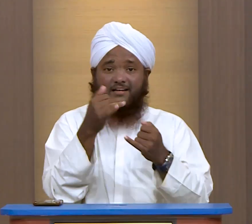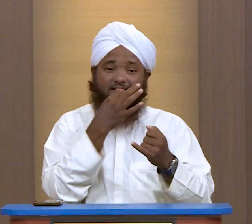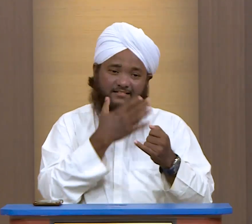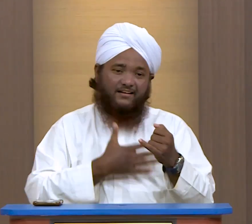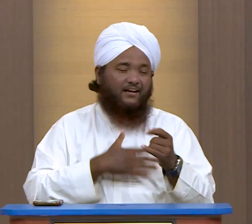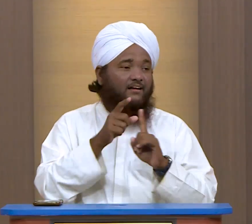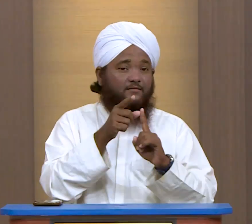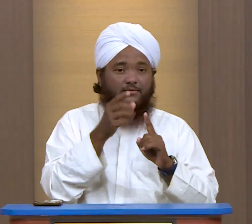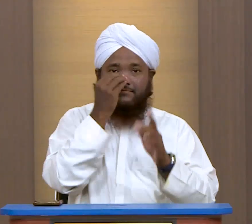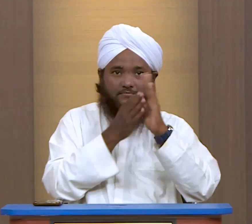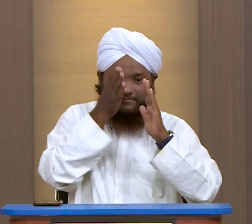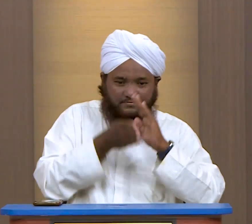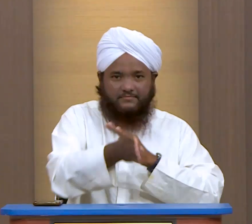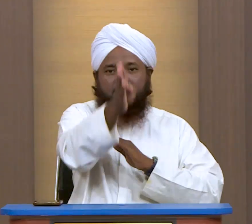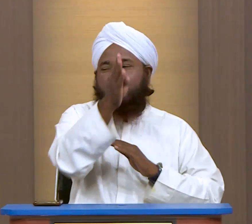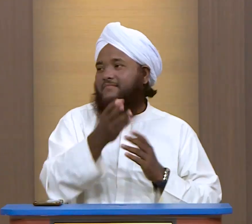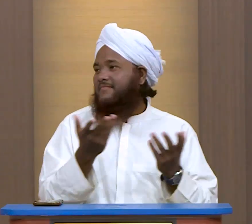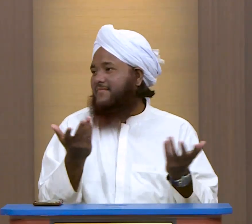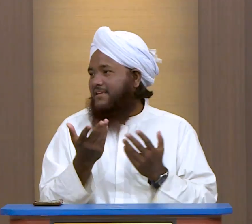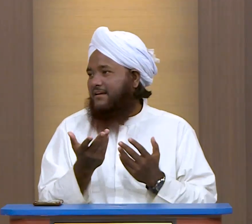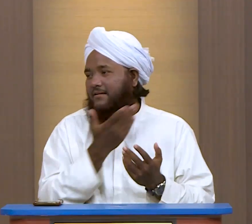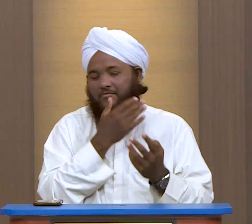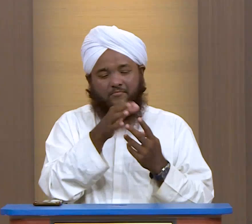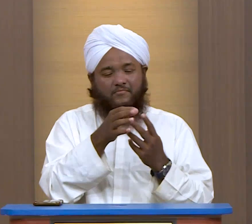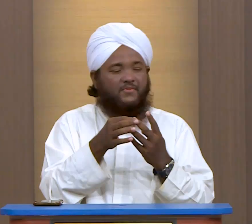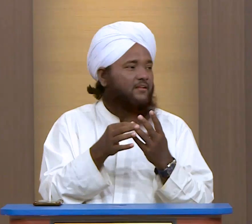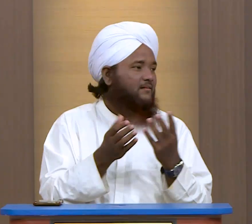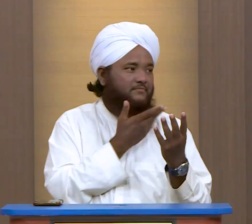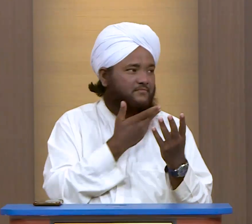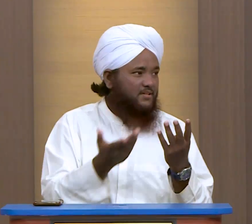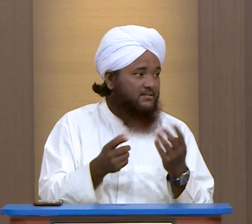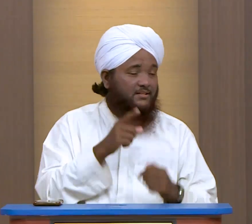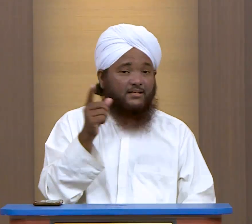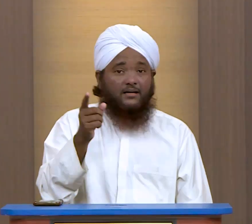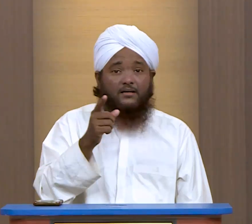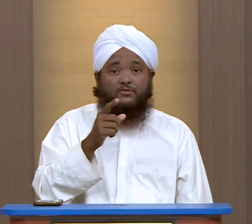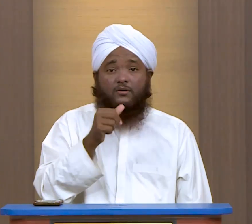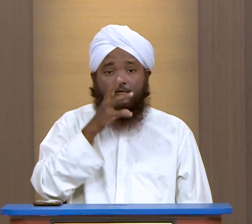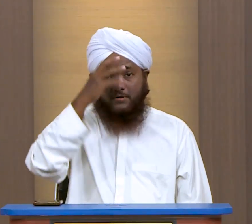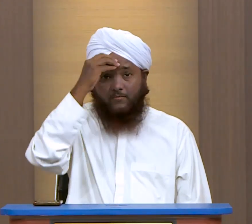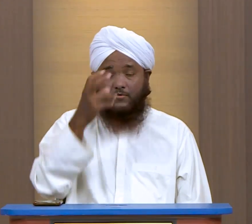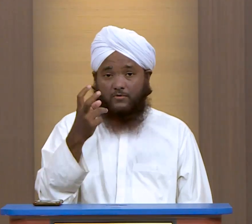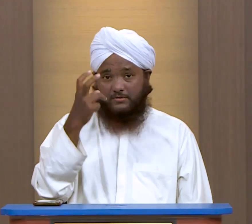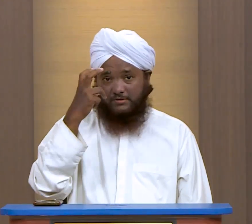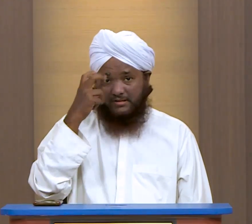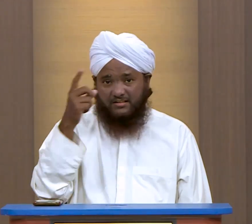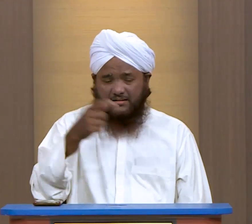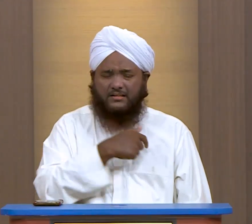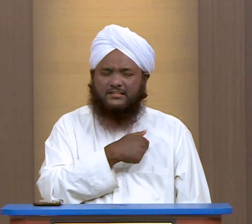کرو۔ پیارے اسلامی بھائیوں، جو اپنے بڑوں بالخصوص والدین کو ناراض کرتا ہے، ان کا دل دکھاتا ہے، ان